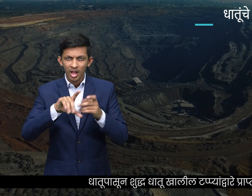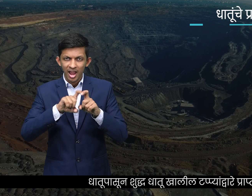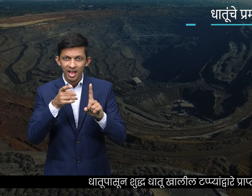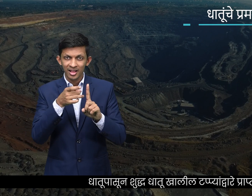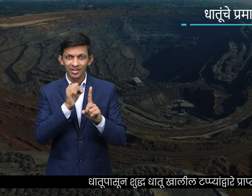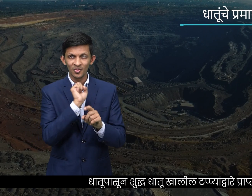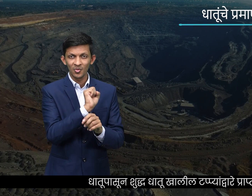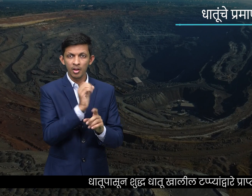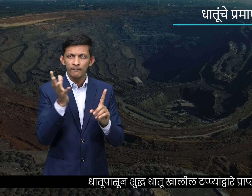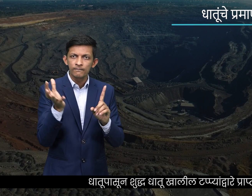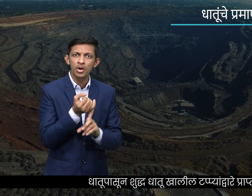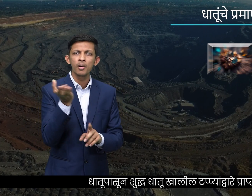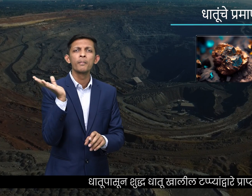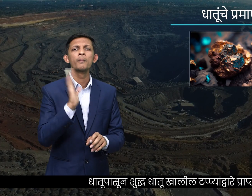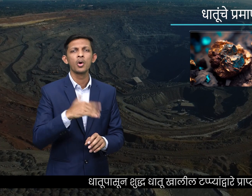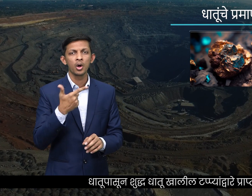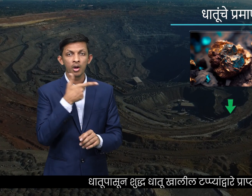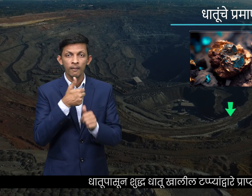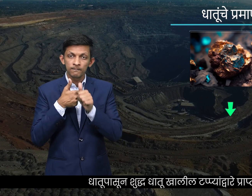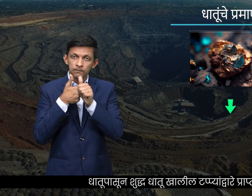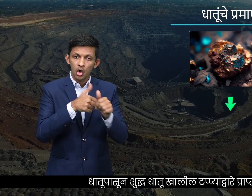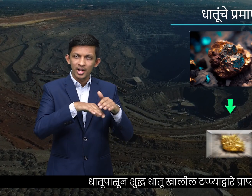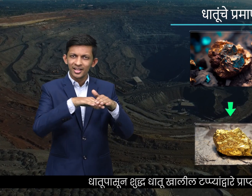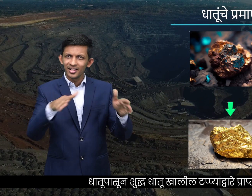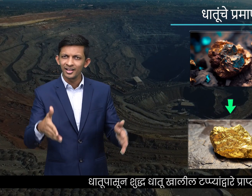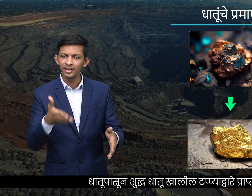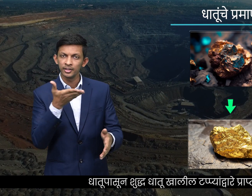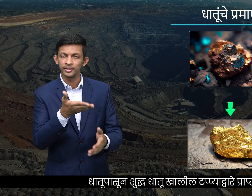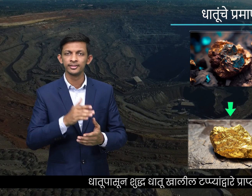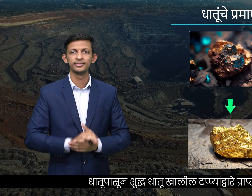धातूपासून शुद्ध धातू खालील टप्प्यांद्वारे प्राप्त होते.